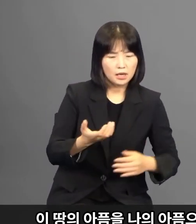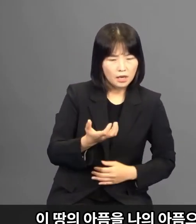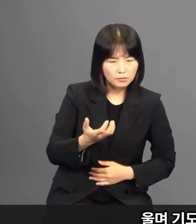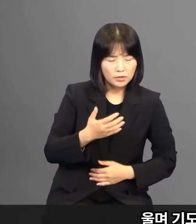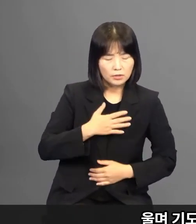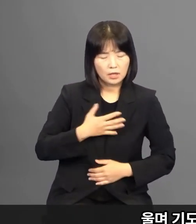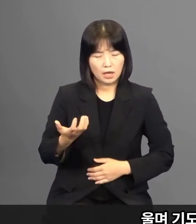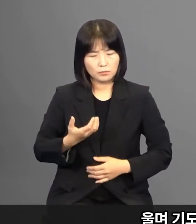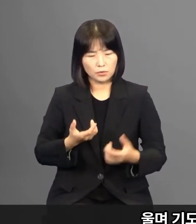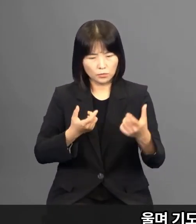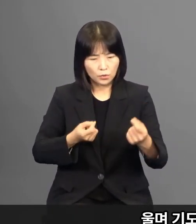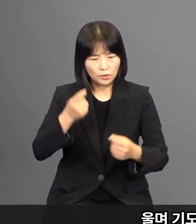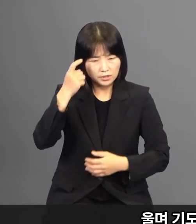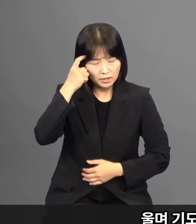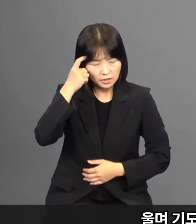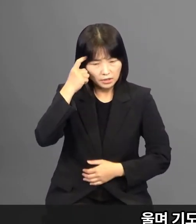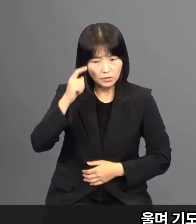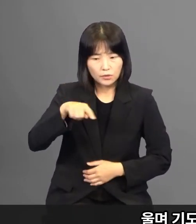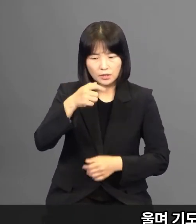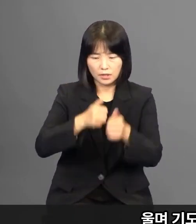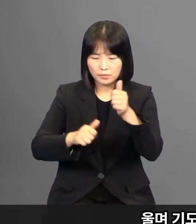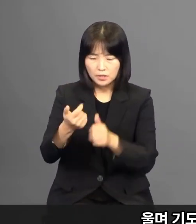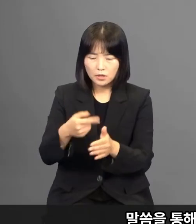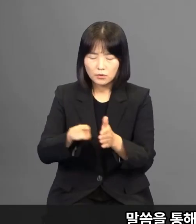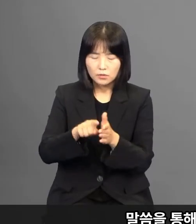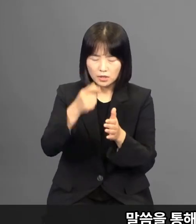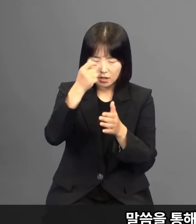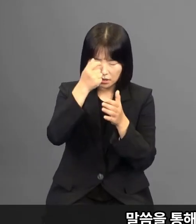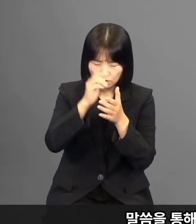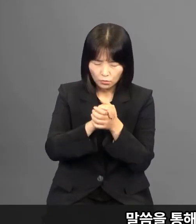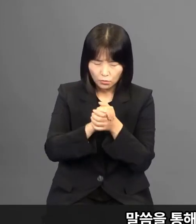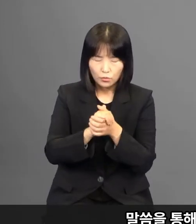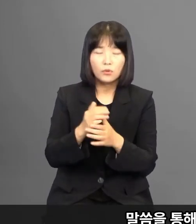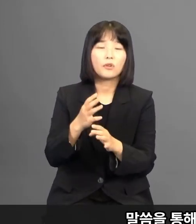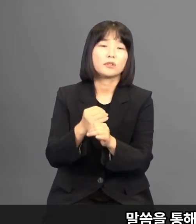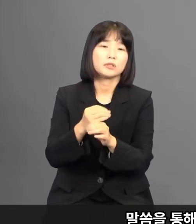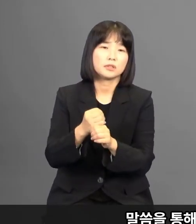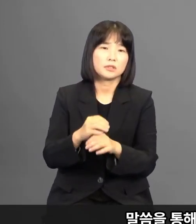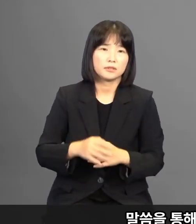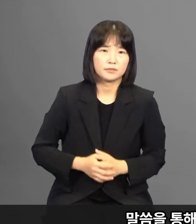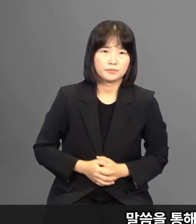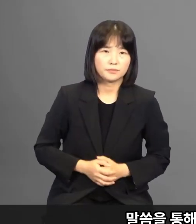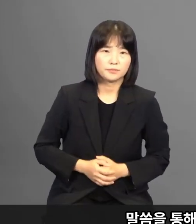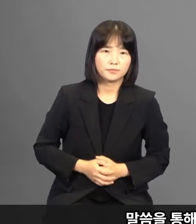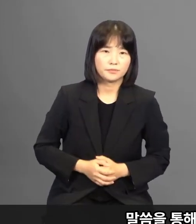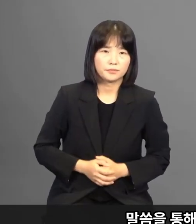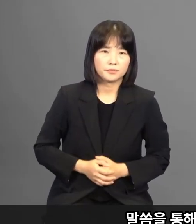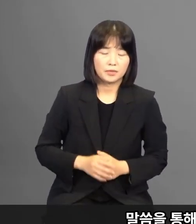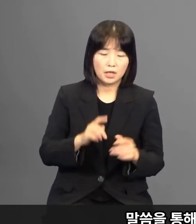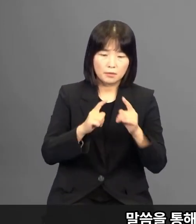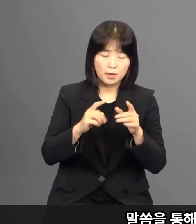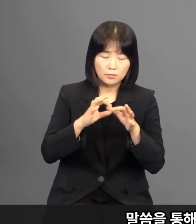아이들을 위하여 울며 기도하던 때가 언제였던가. 말씀을 통해서 마음을 툭 치셨습니다.